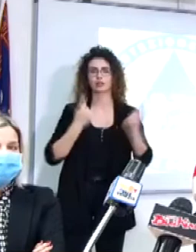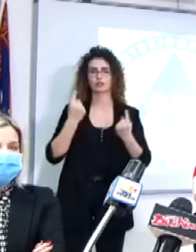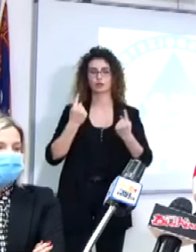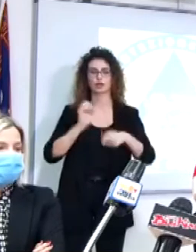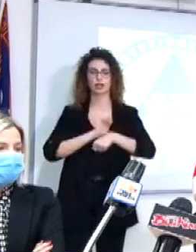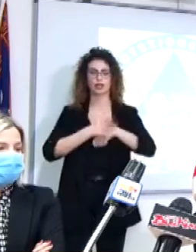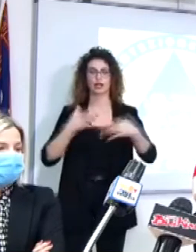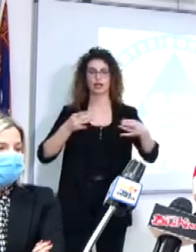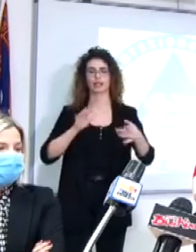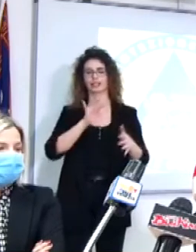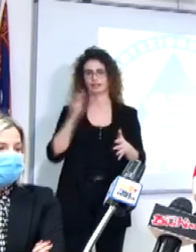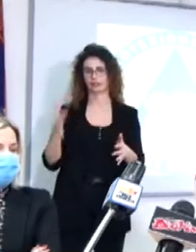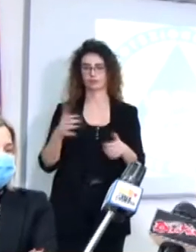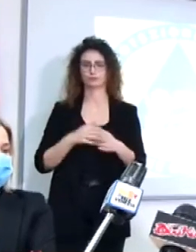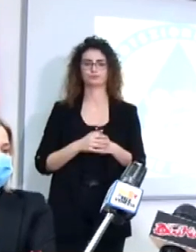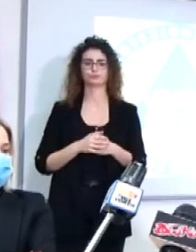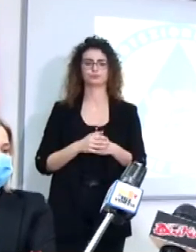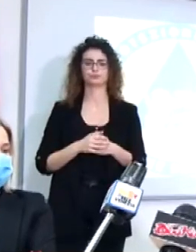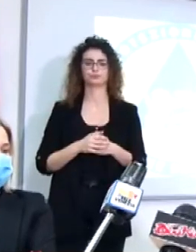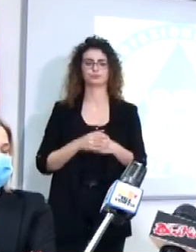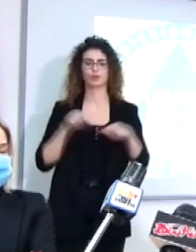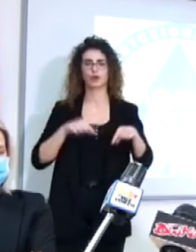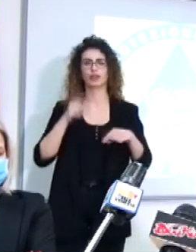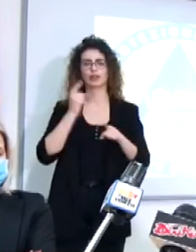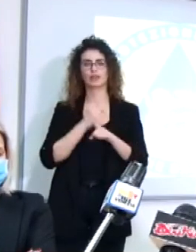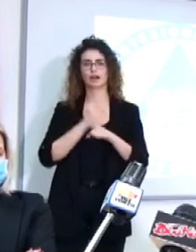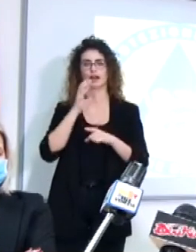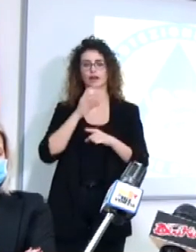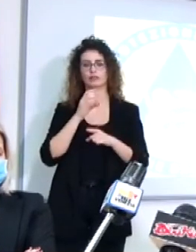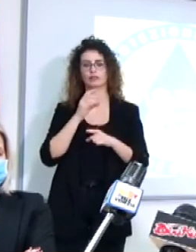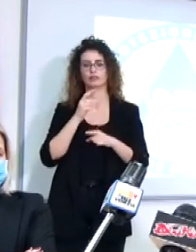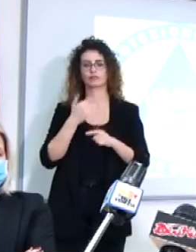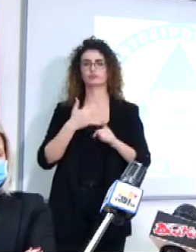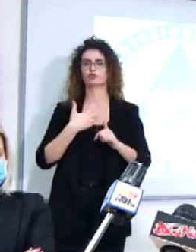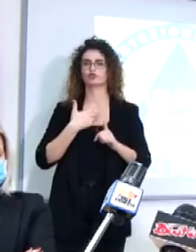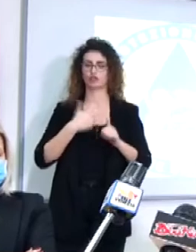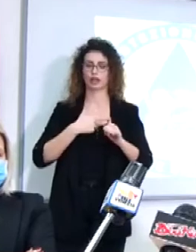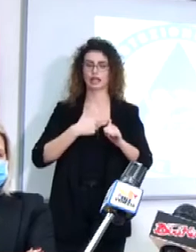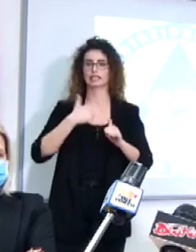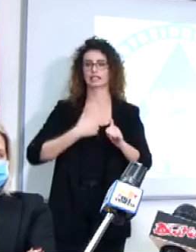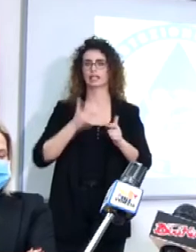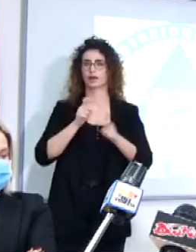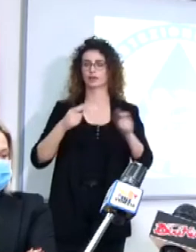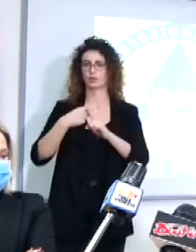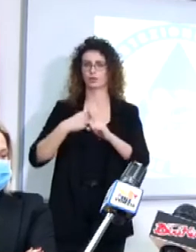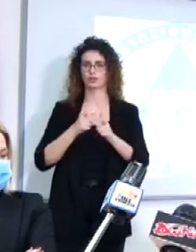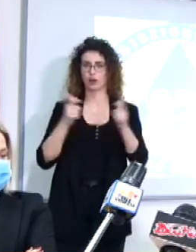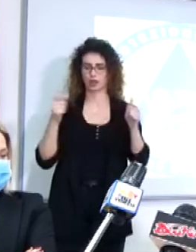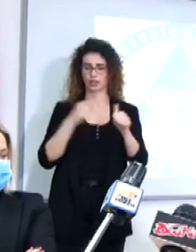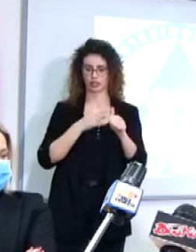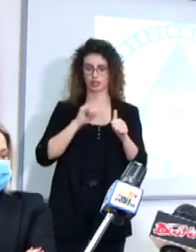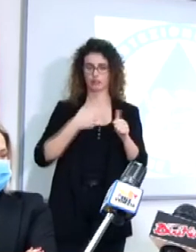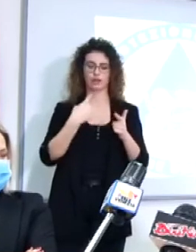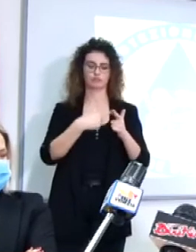in questo momento abbiamo però da considerare oltre diciamo all'aumento del numero dei casi anche il